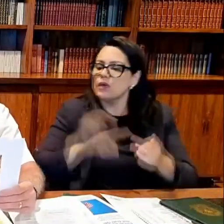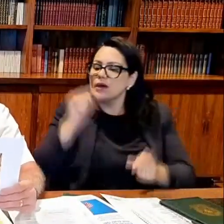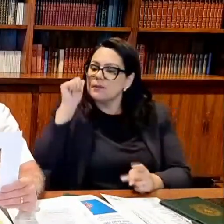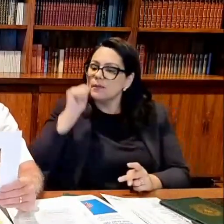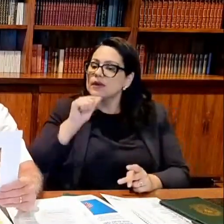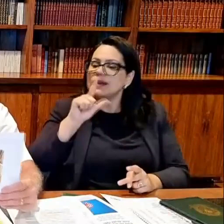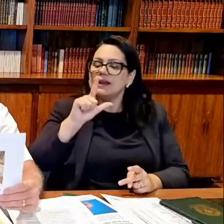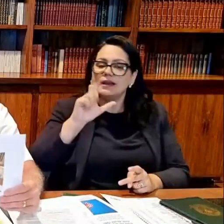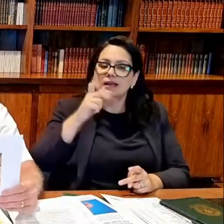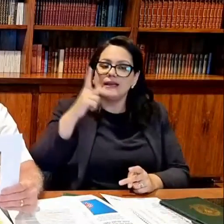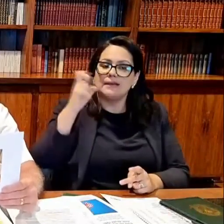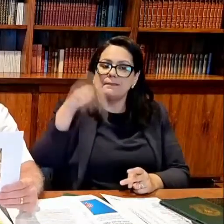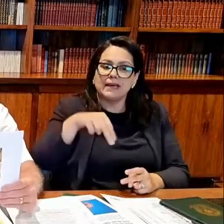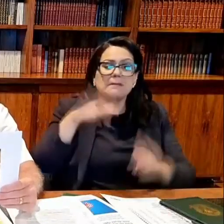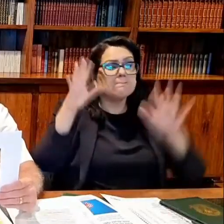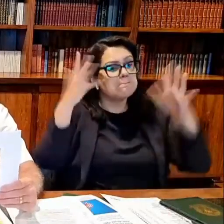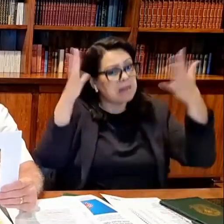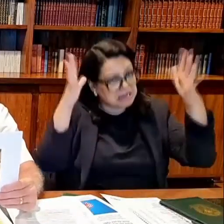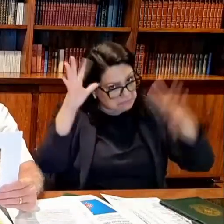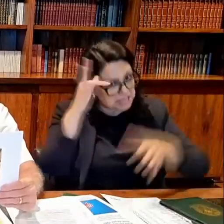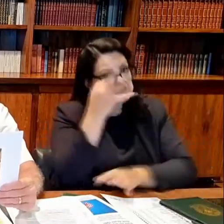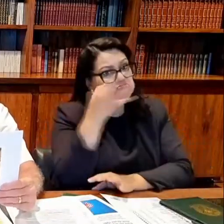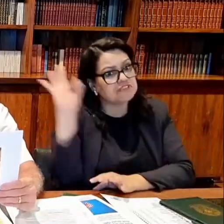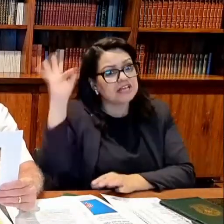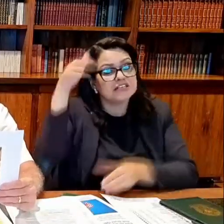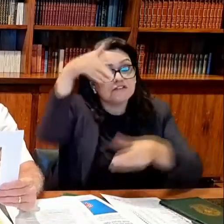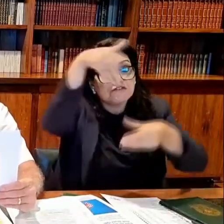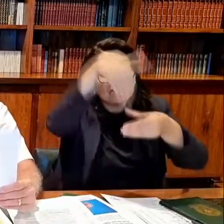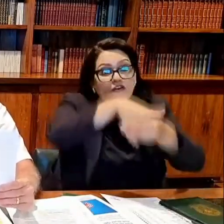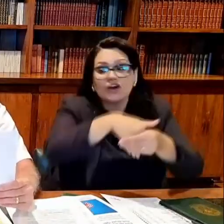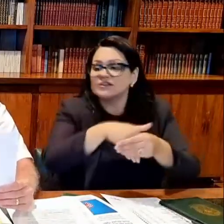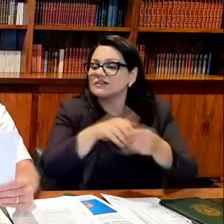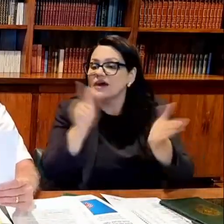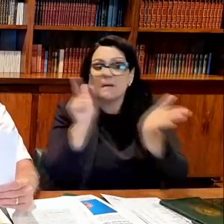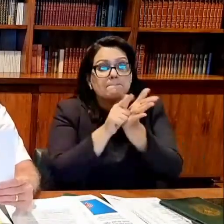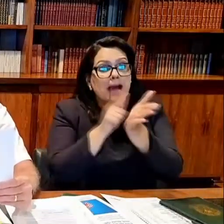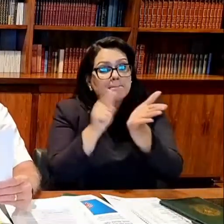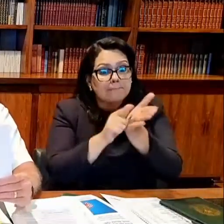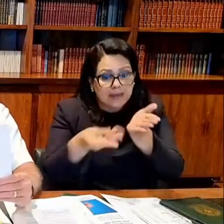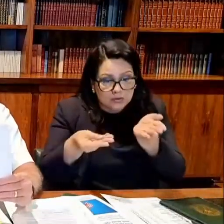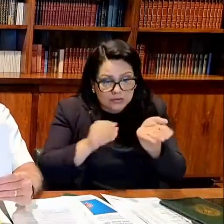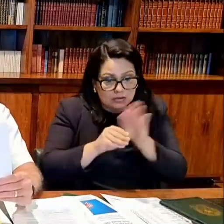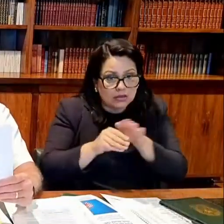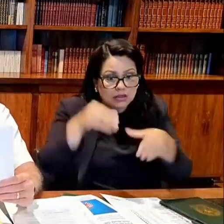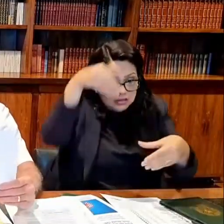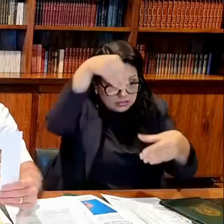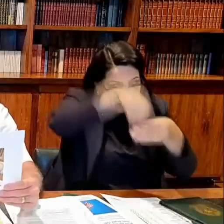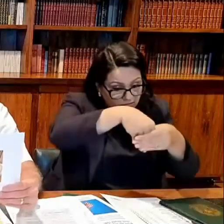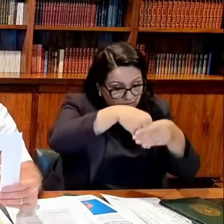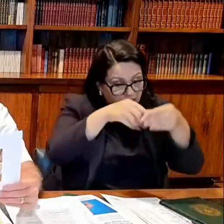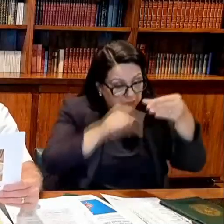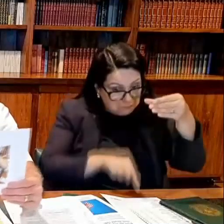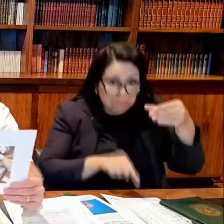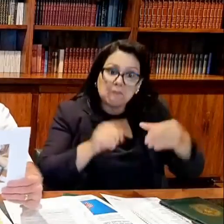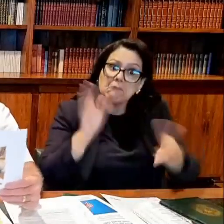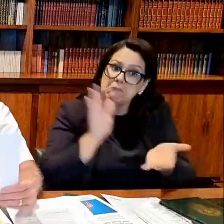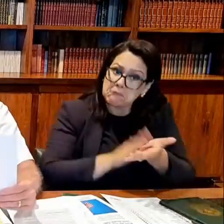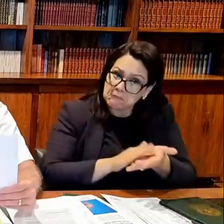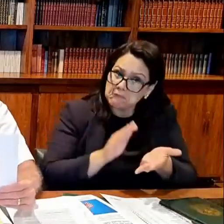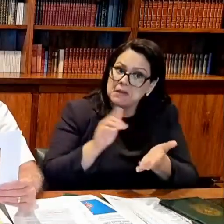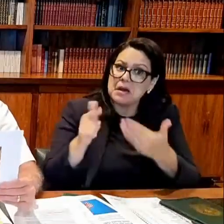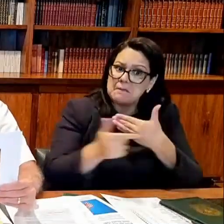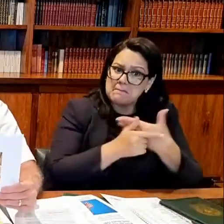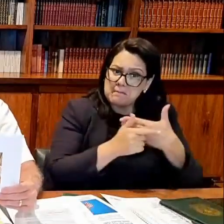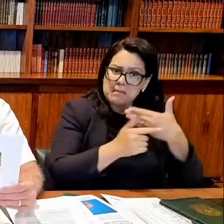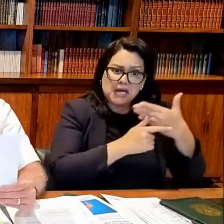presidente parabenizou a França, criticando novamente o sistema brasileiro de votação eletrônica. A França é um país